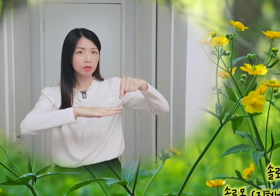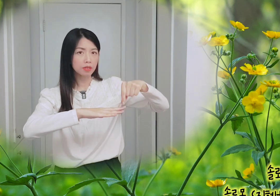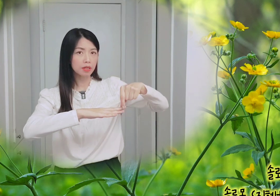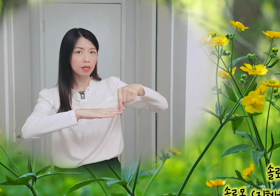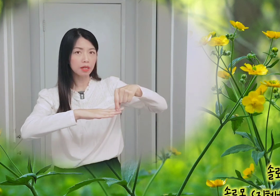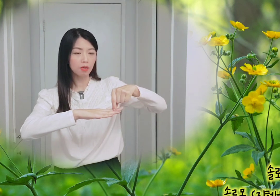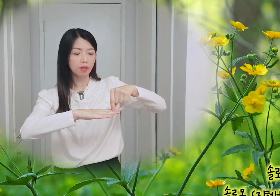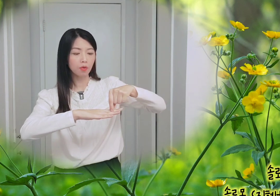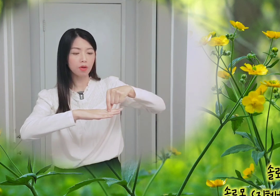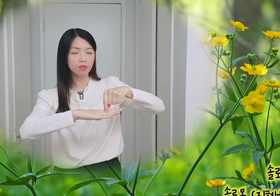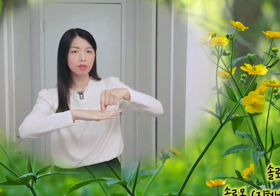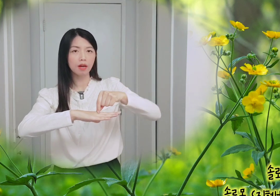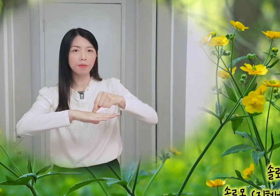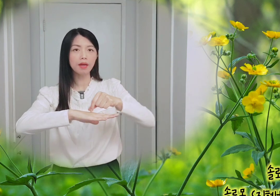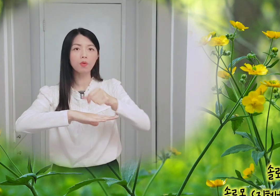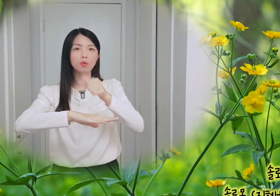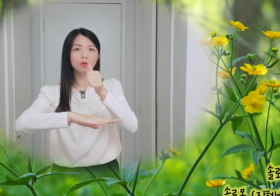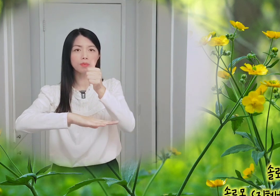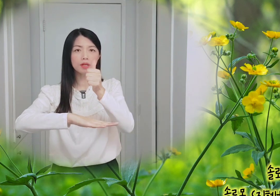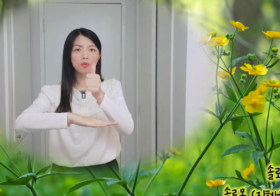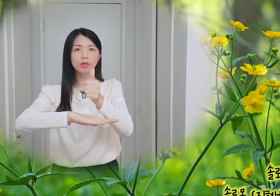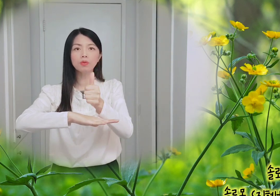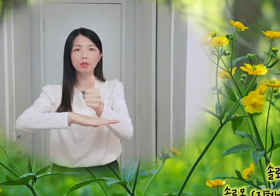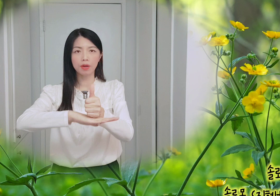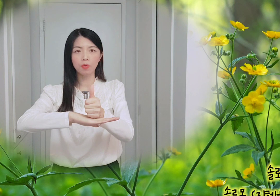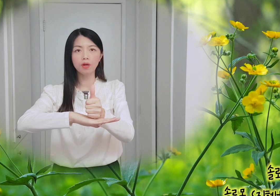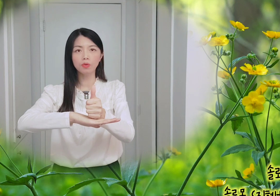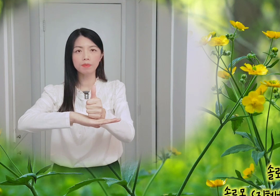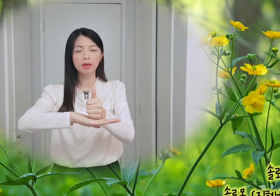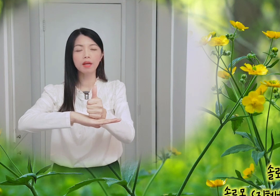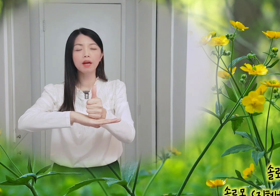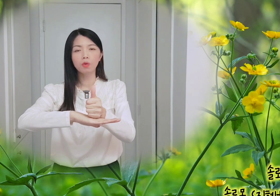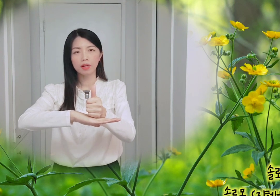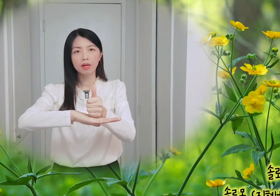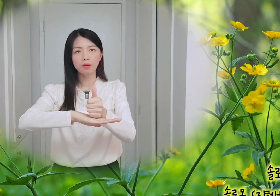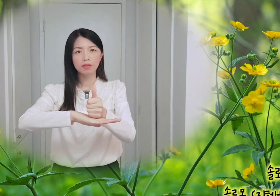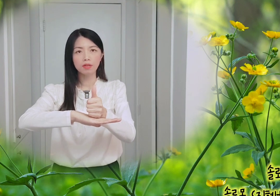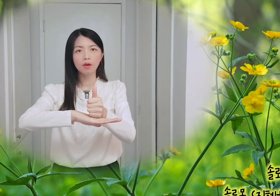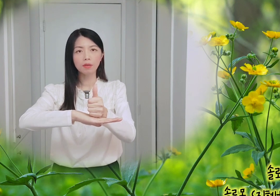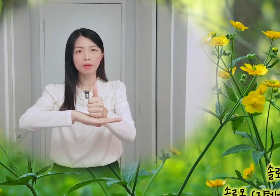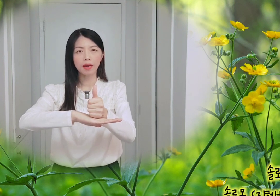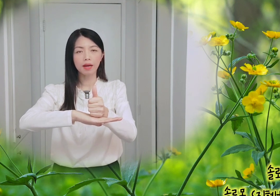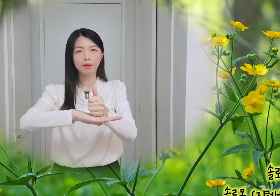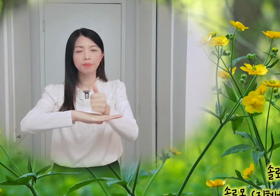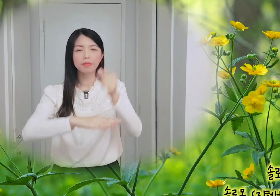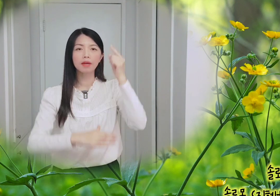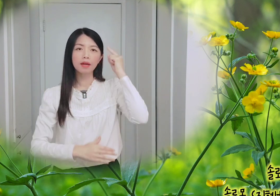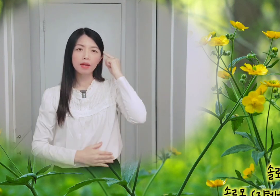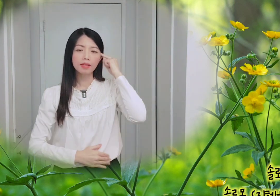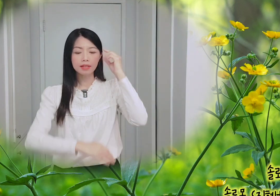반지를 끼우듯이 이렇게 올려주신 다음에 오른손 엄지를 왼손 등 위에 올려놓으시면 왕이라고 하는 뜻의 수어가 됩니다.